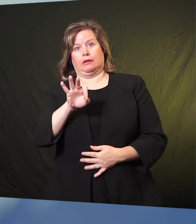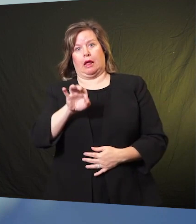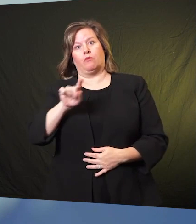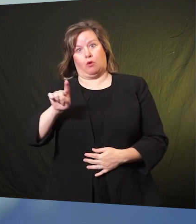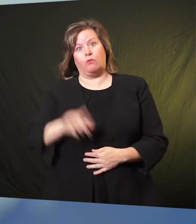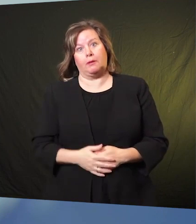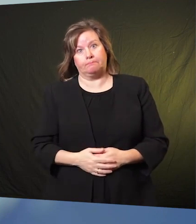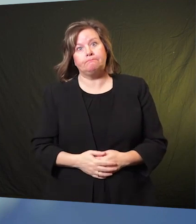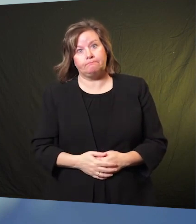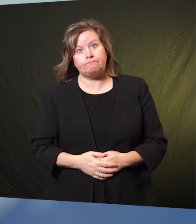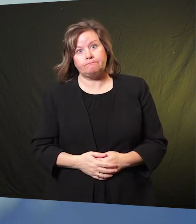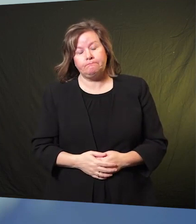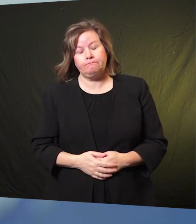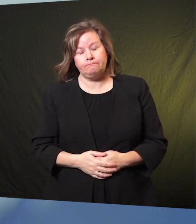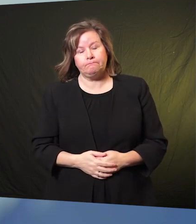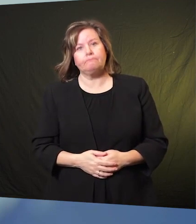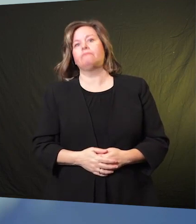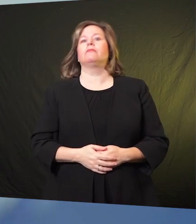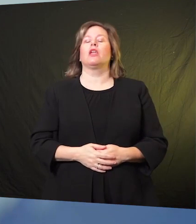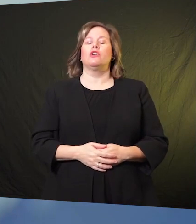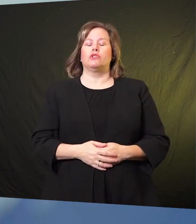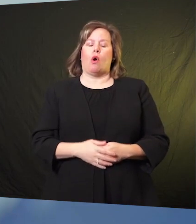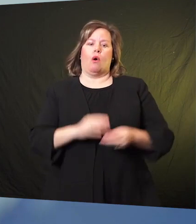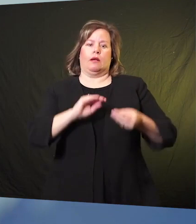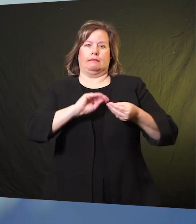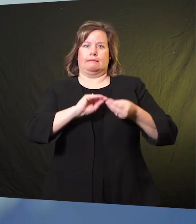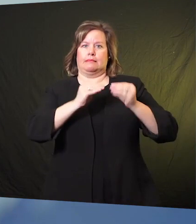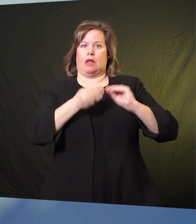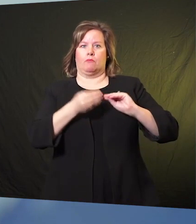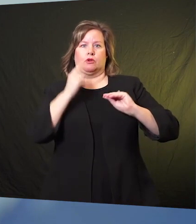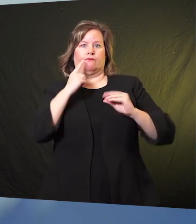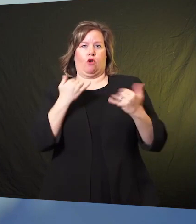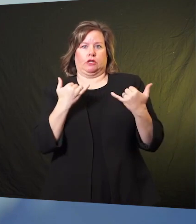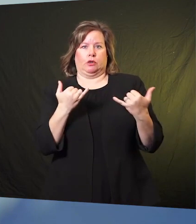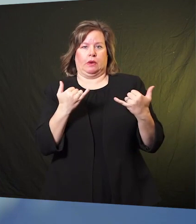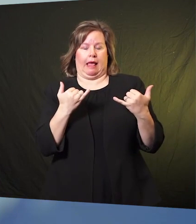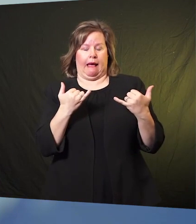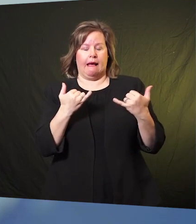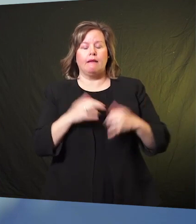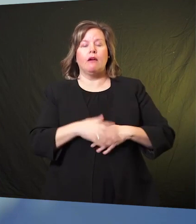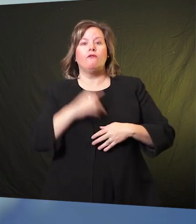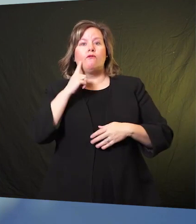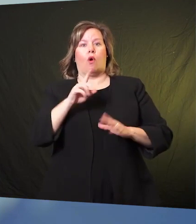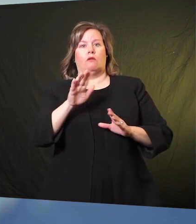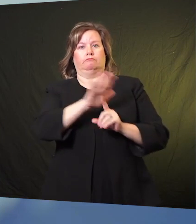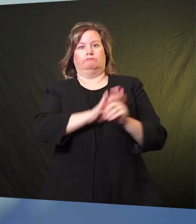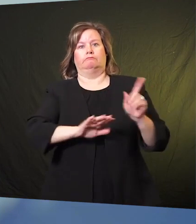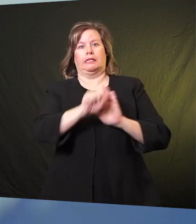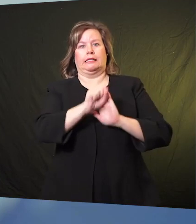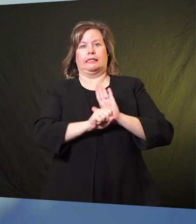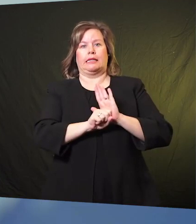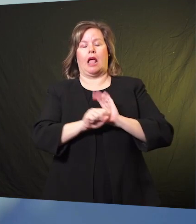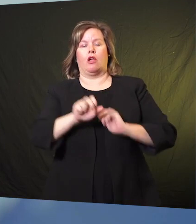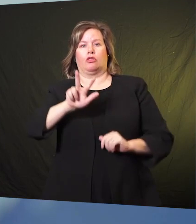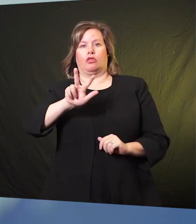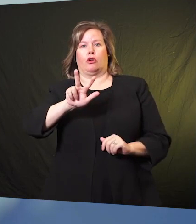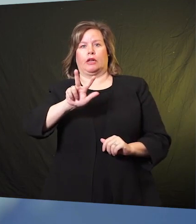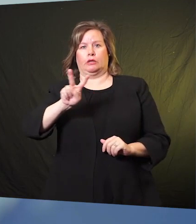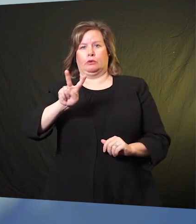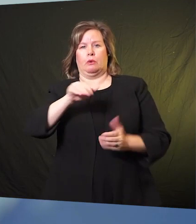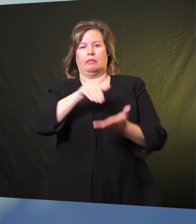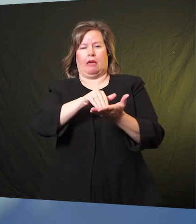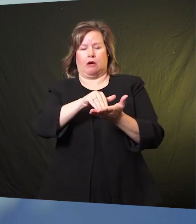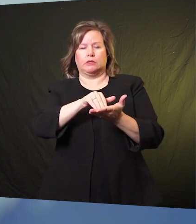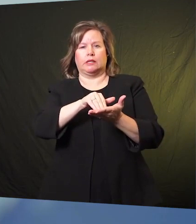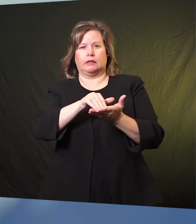911 la actualización de kobe 19 para hoy el sitio web estatal nos dice que hay 32 mil casos en